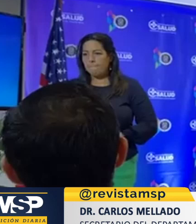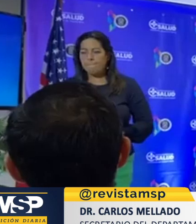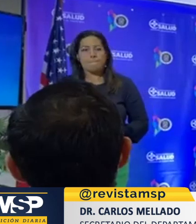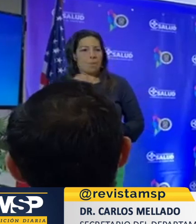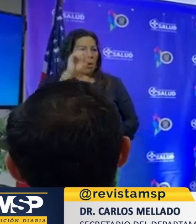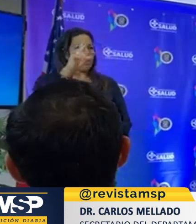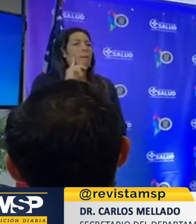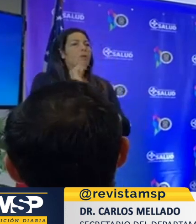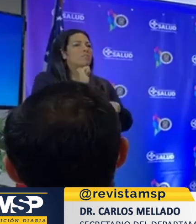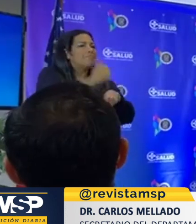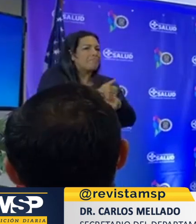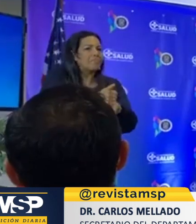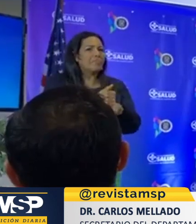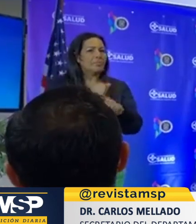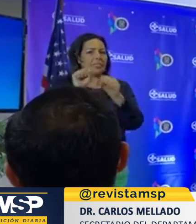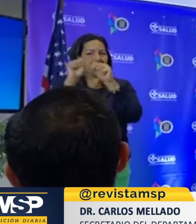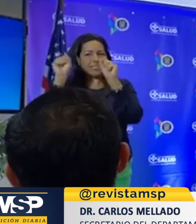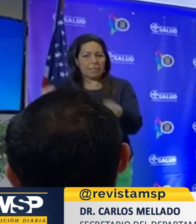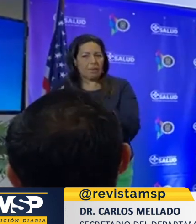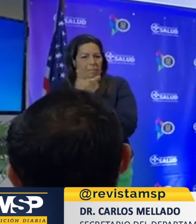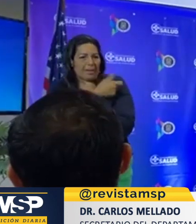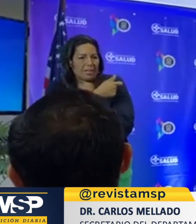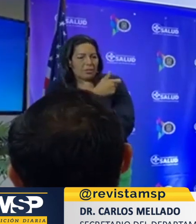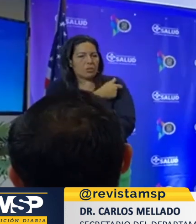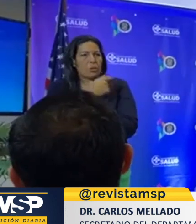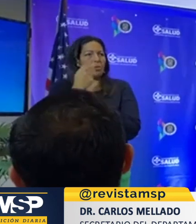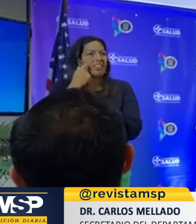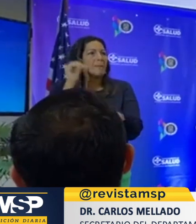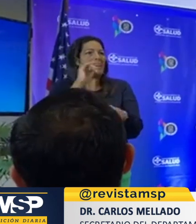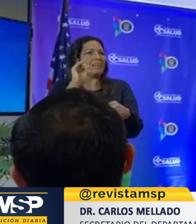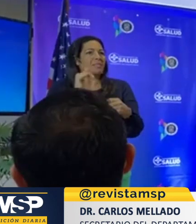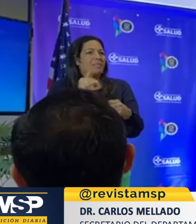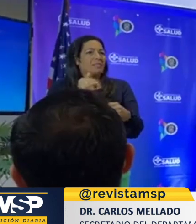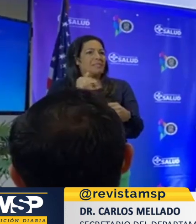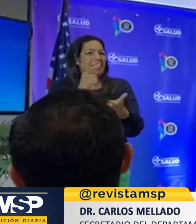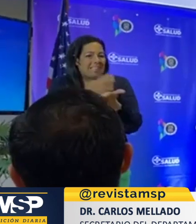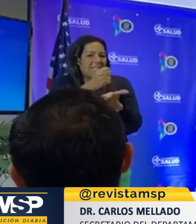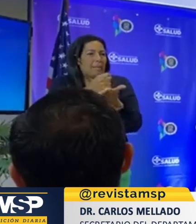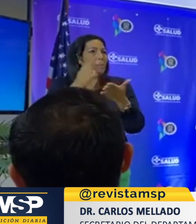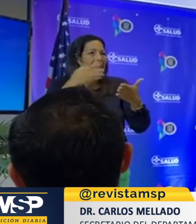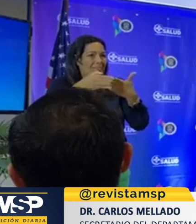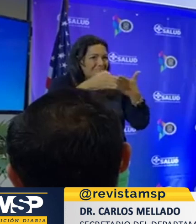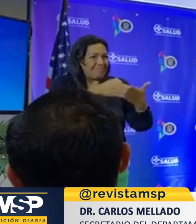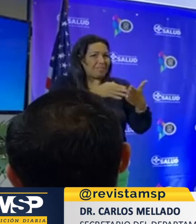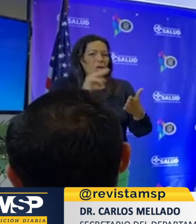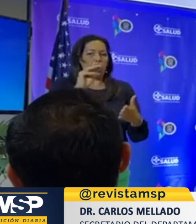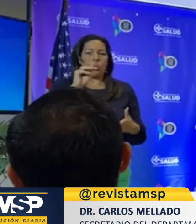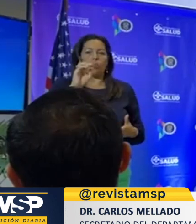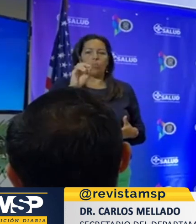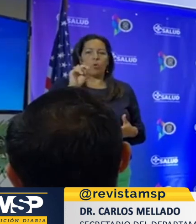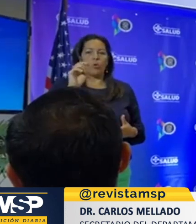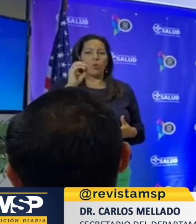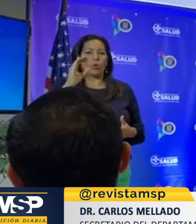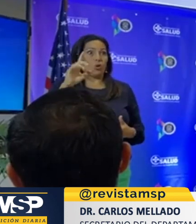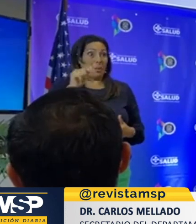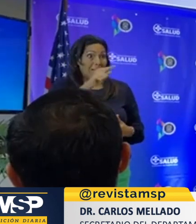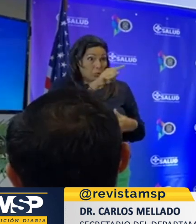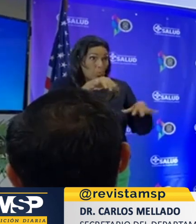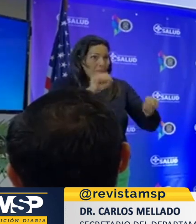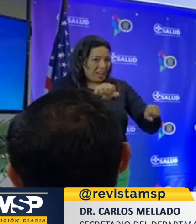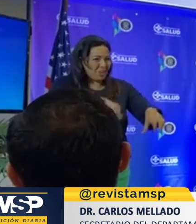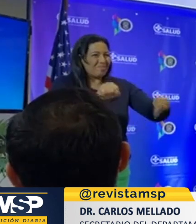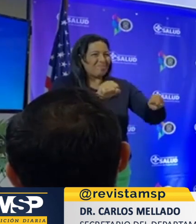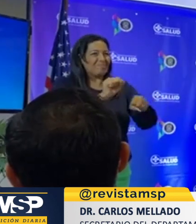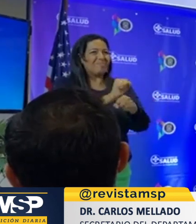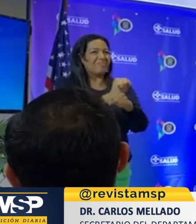unos sistemas de vacunación, un sistema de tratamiento anticuerpo monoclonal, un sistema de vigilancia para que tú puedas regresar a tu trabajo, para que tú puedas